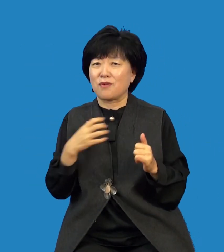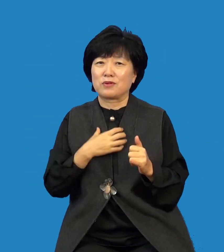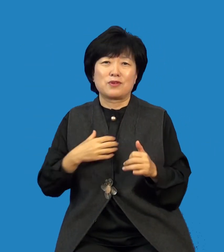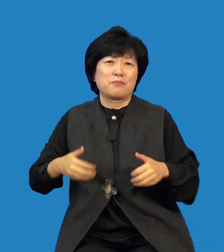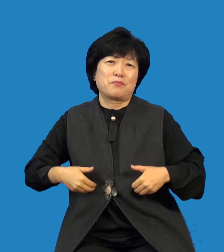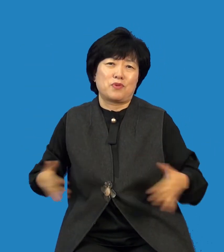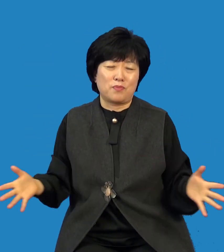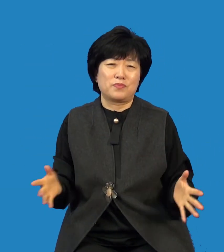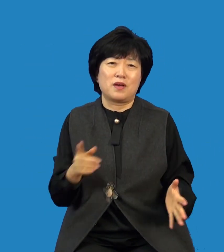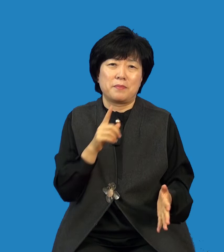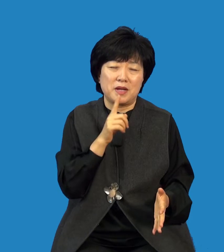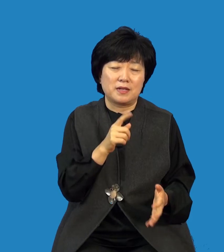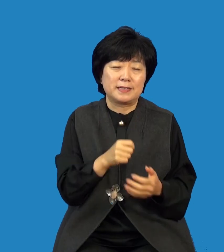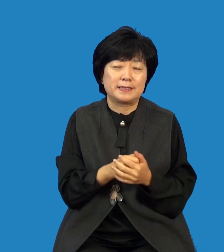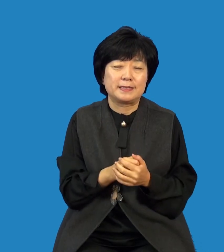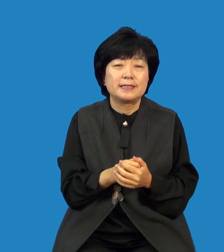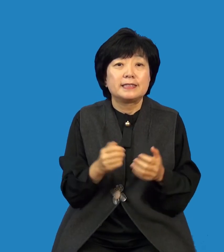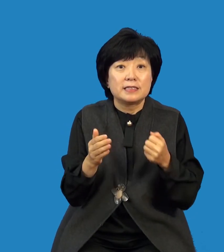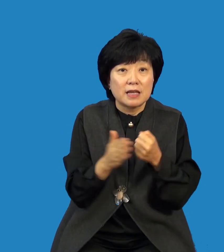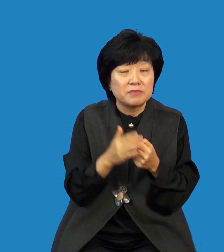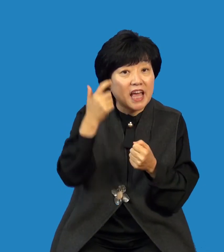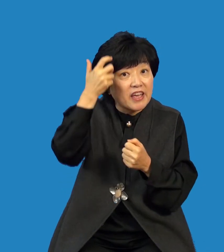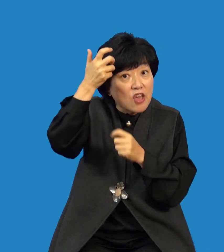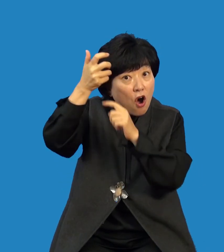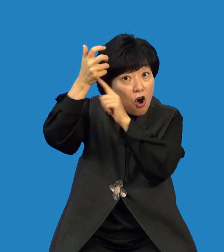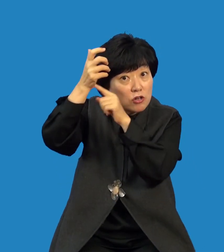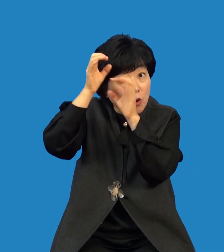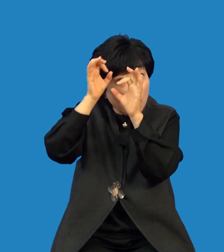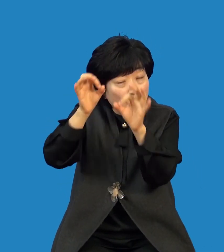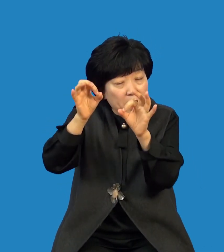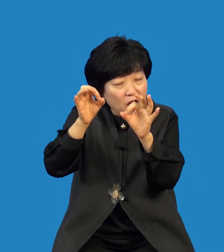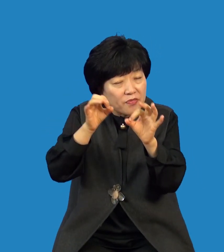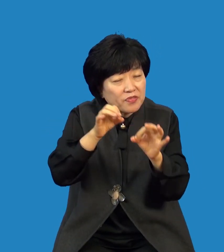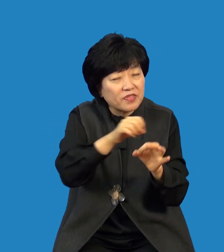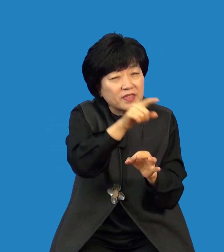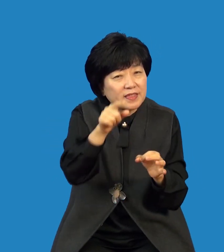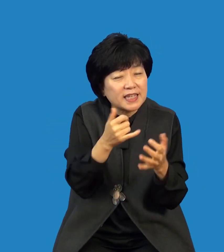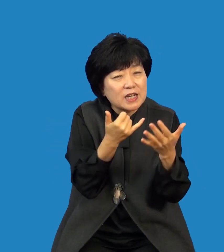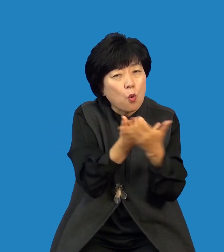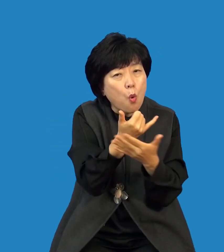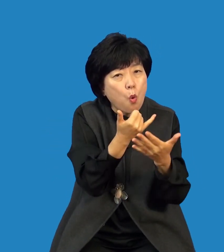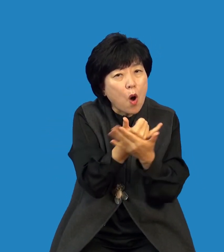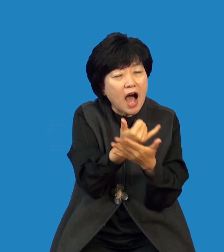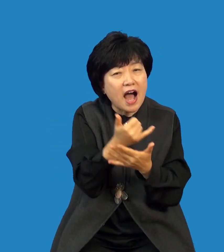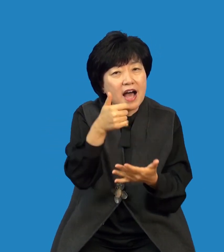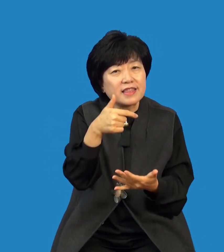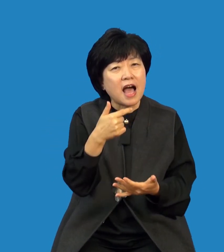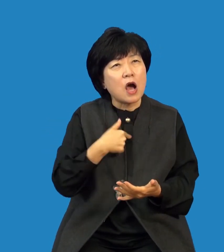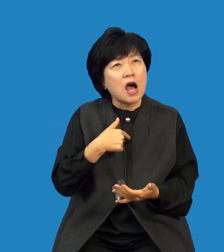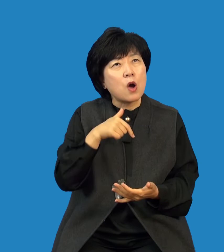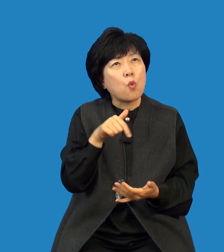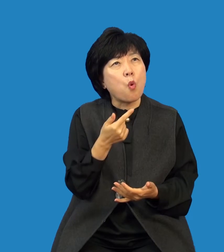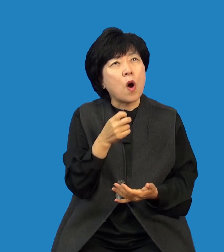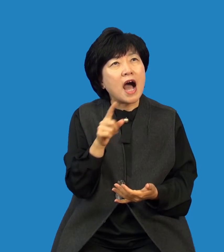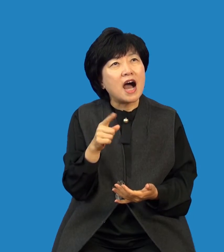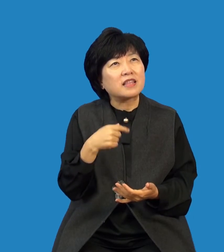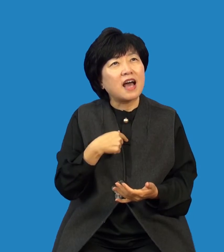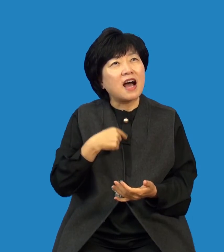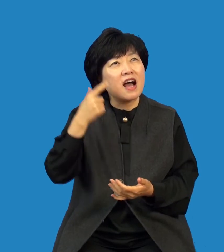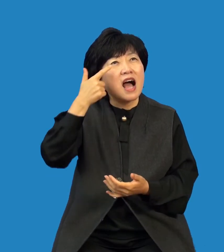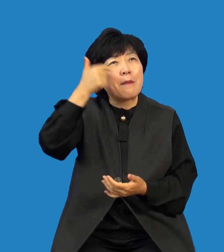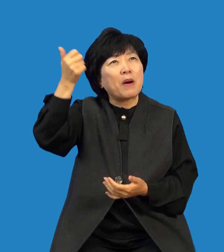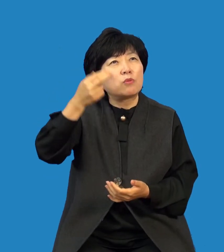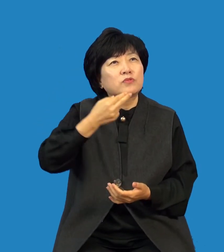것은 고아의 영이 있기 때문에 하게 되는 거 아세요? 고아의 영. 이 인생은 내가 혼자 책임져야 되는구나, 난 아빠가 없구나, 나를 돌봐줘야 될 사람이 없구나,